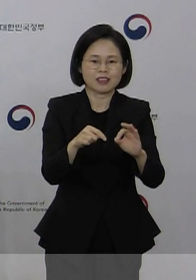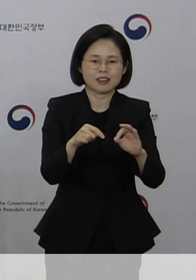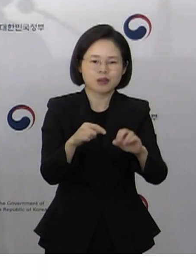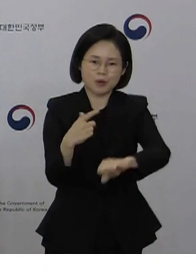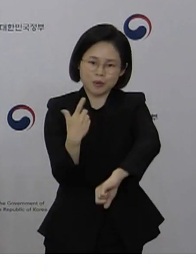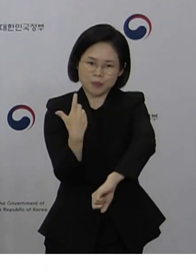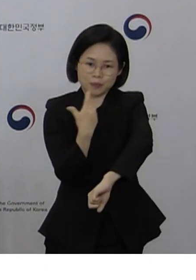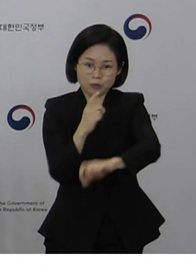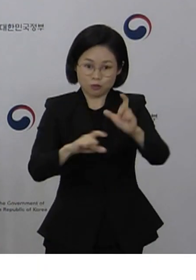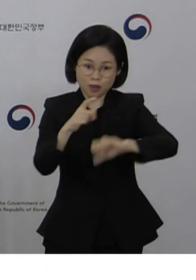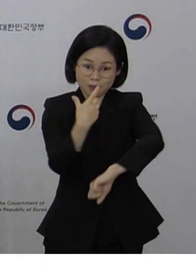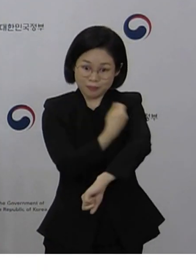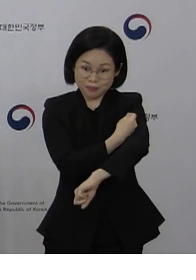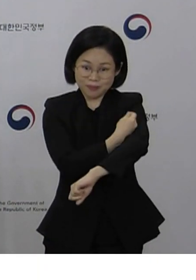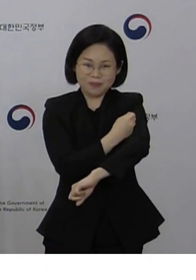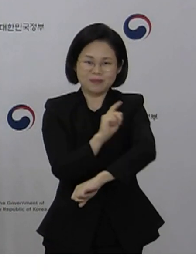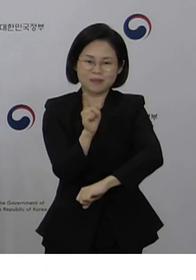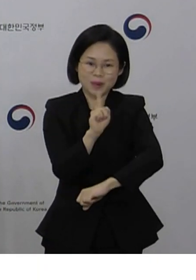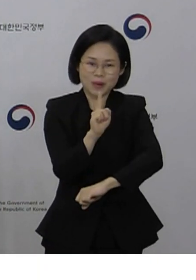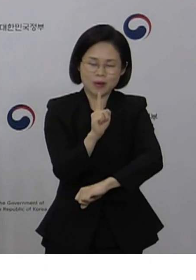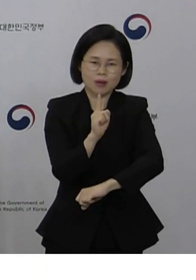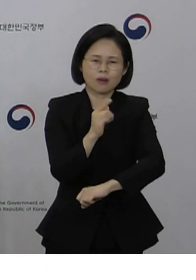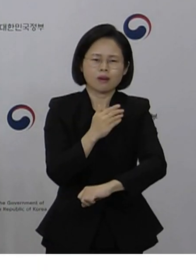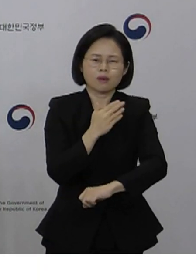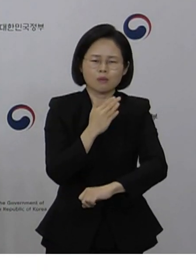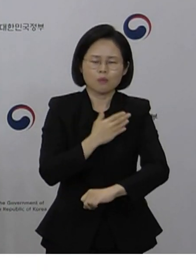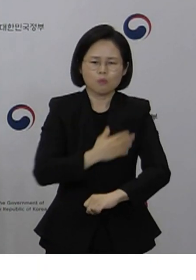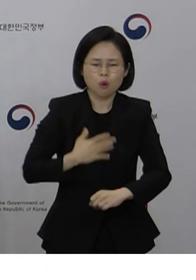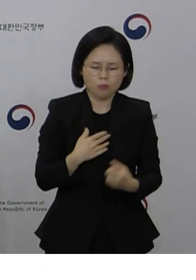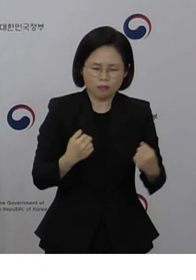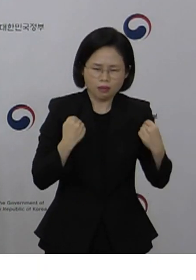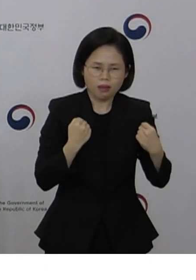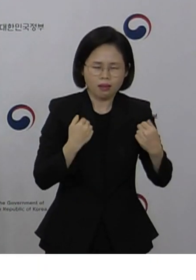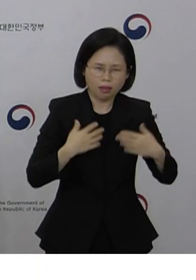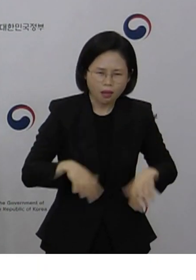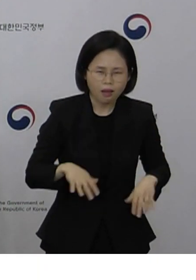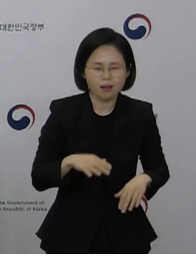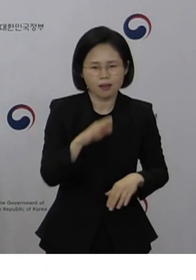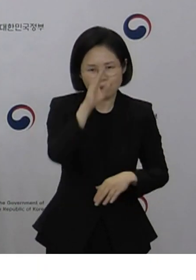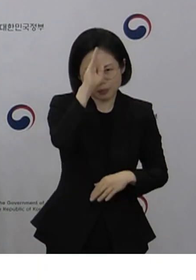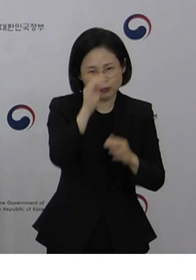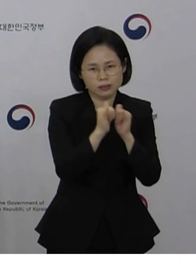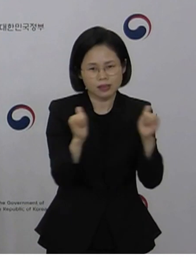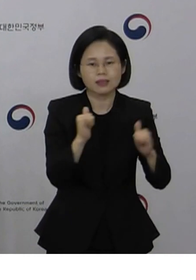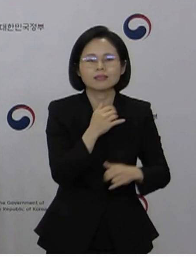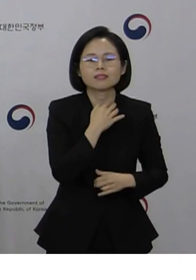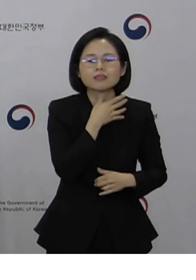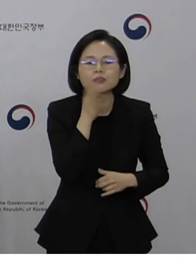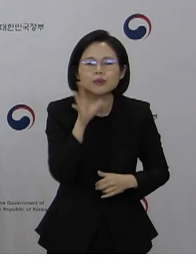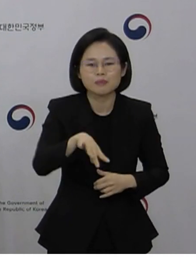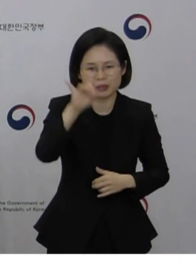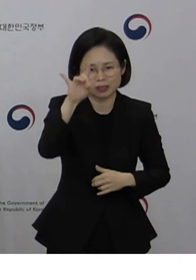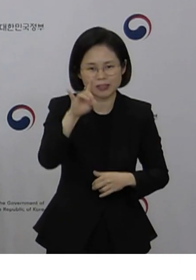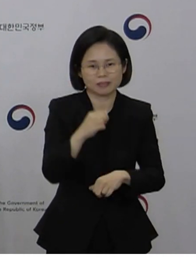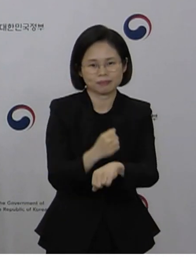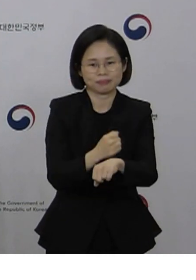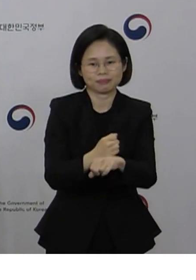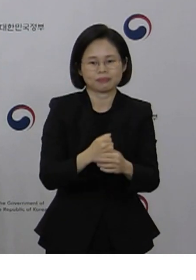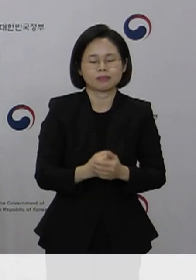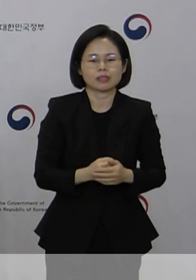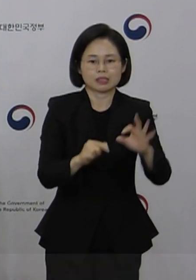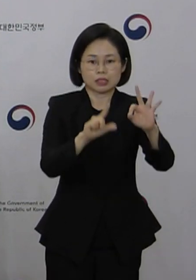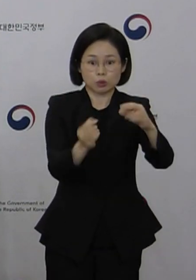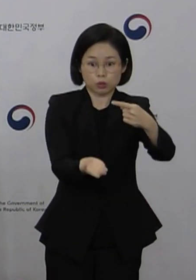코로나19 추가 접종은 건강 취약계층부터 시작합니다. 10월 초부터